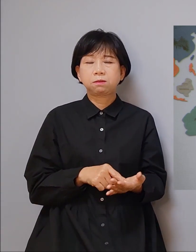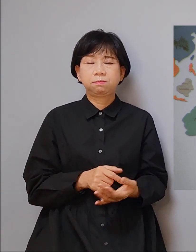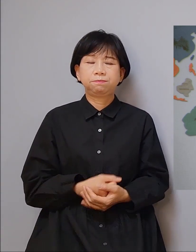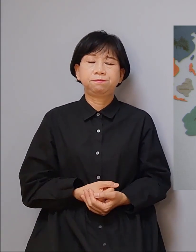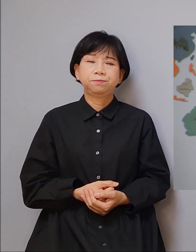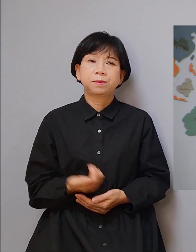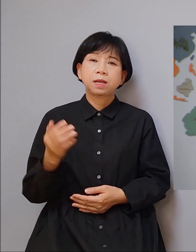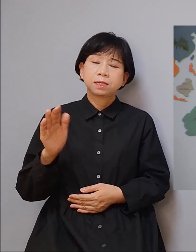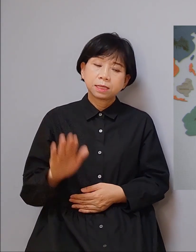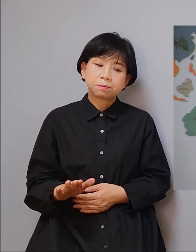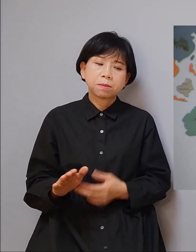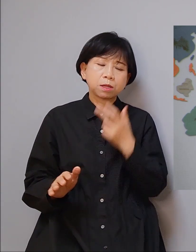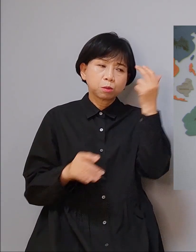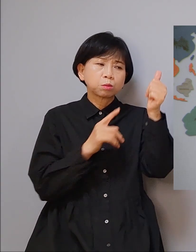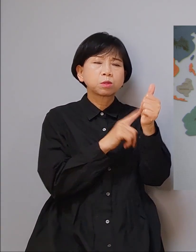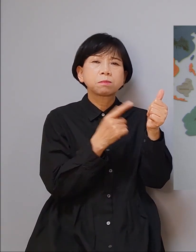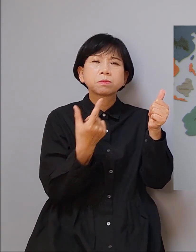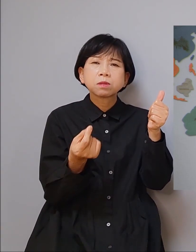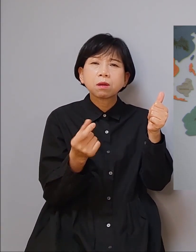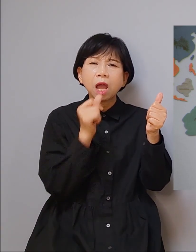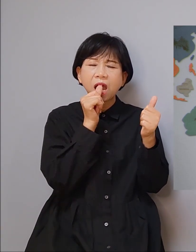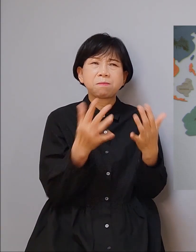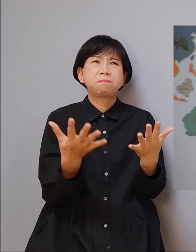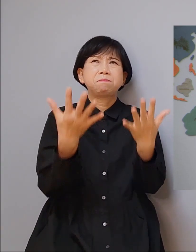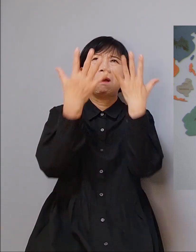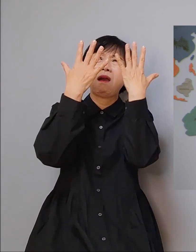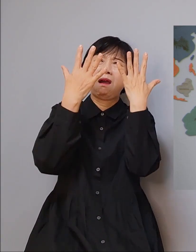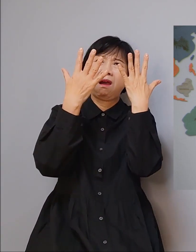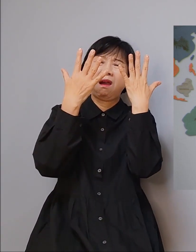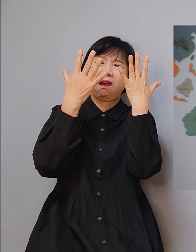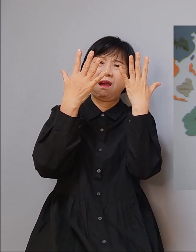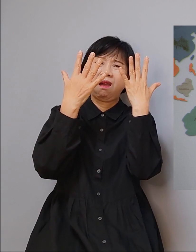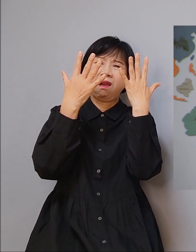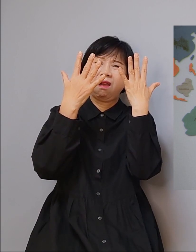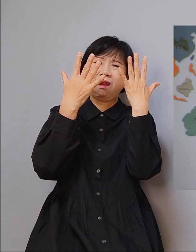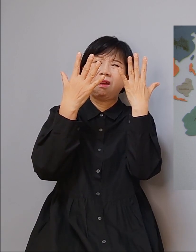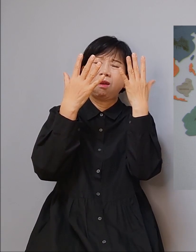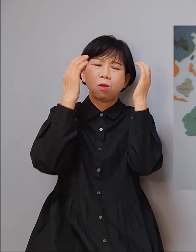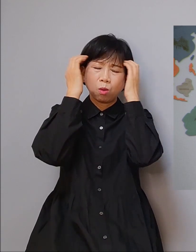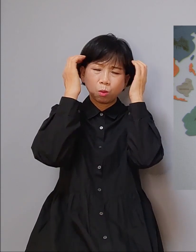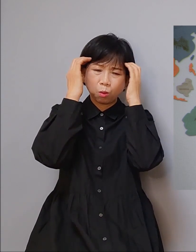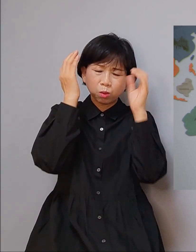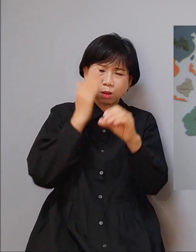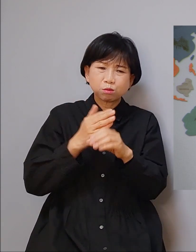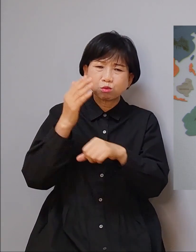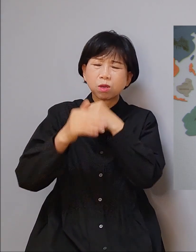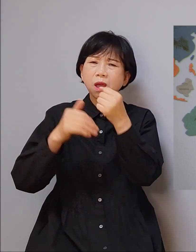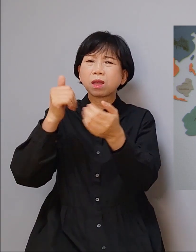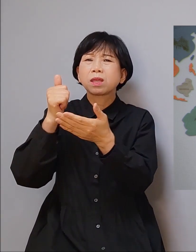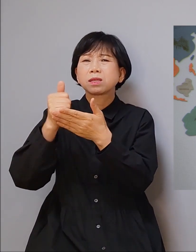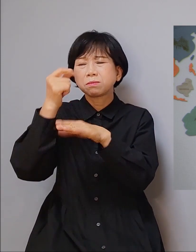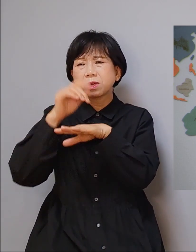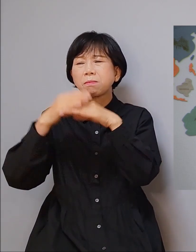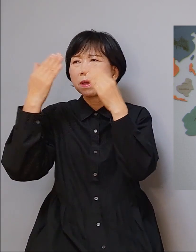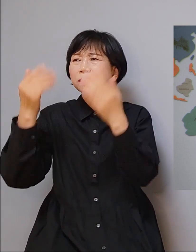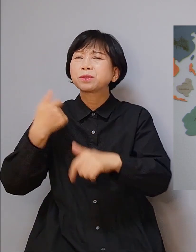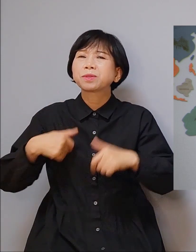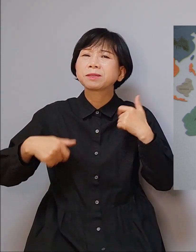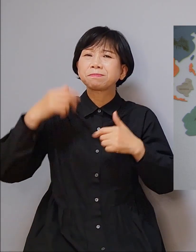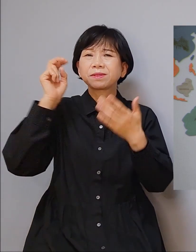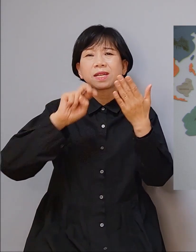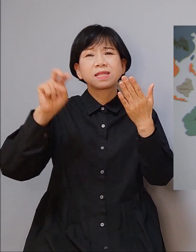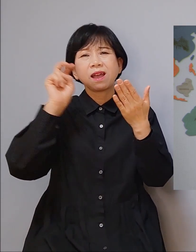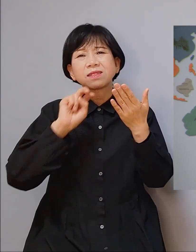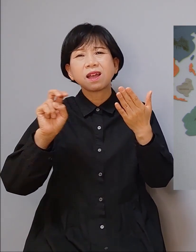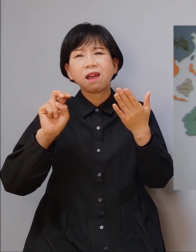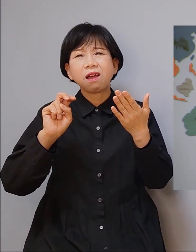있습니다. 하지만 요셉처럼 감옥에 들어가면 그것은 쉽지 않습니다. 그럼 우리가 갇히는 감옥은 어떤